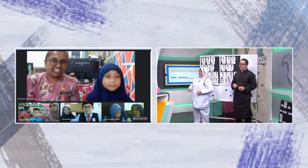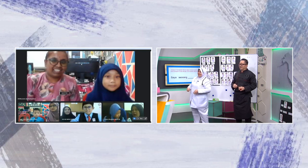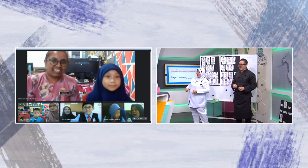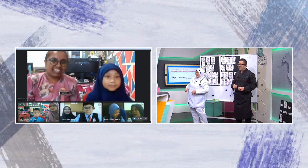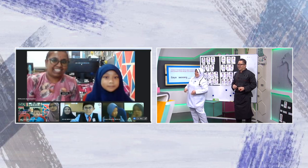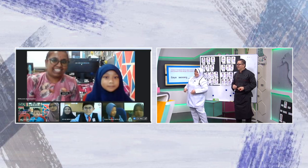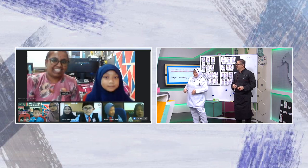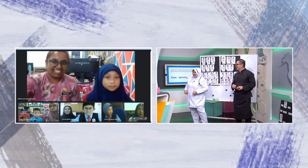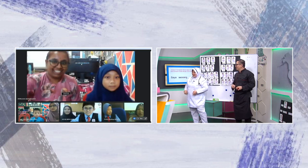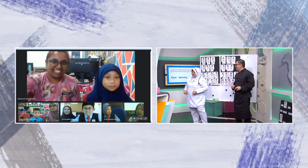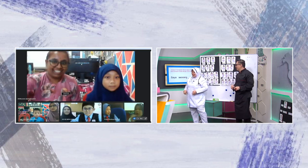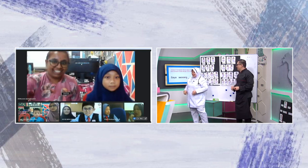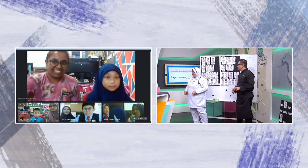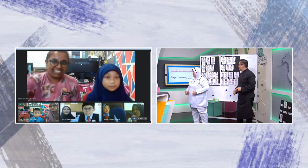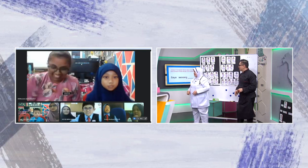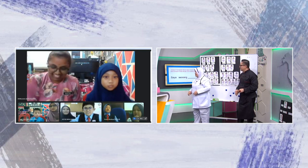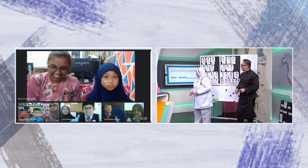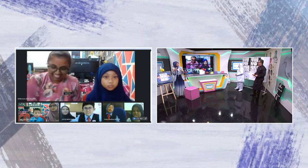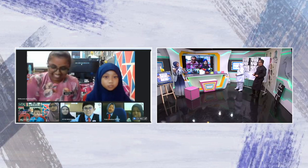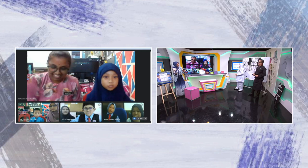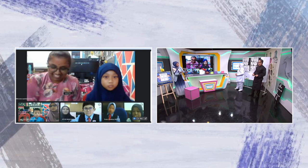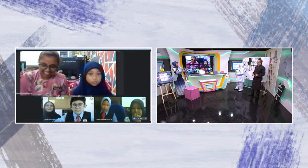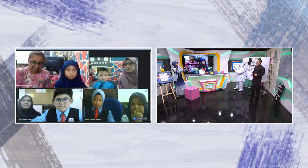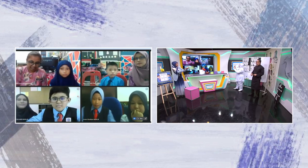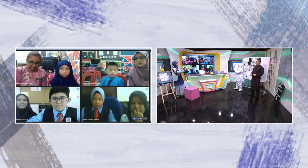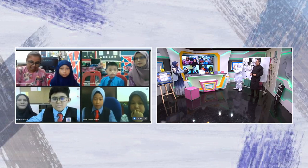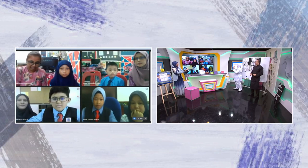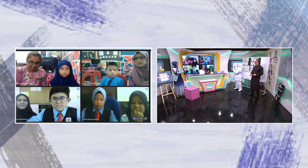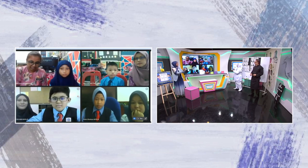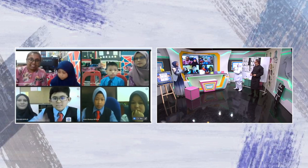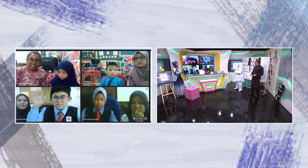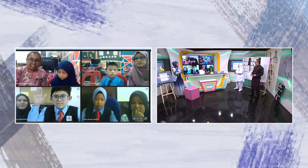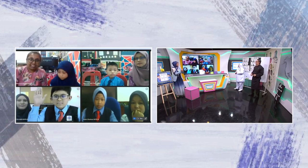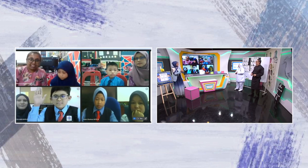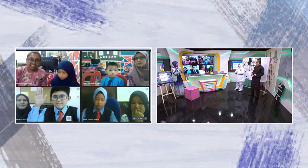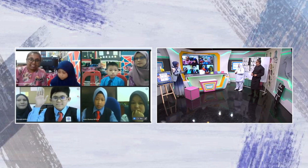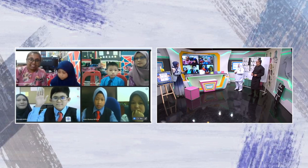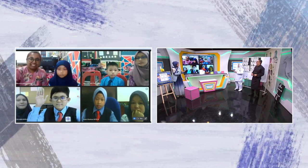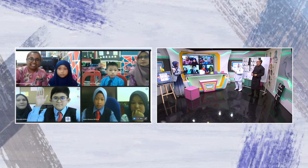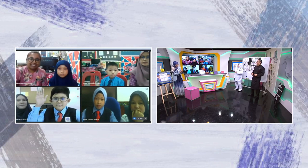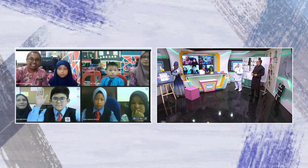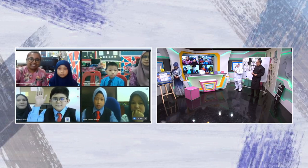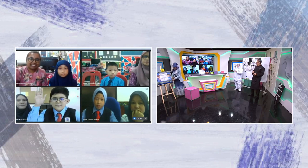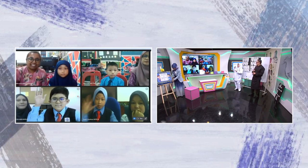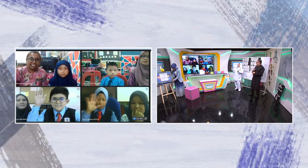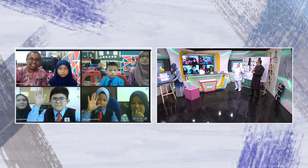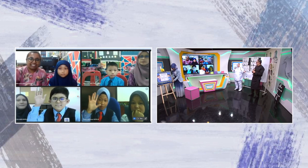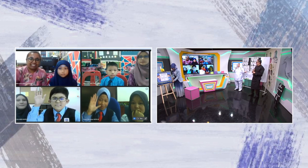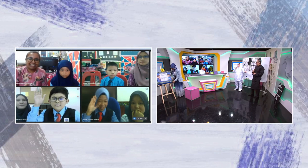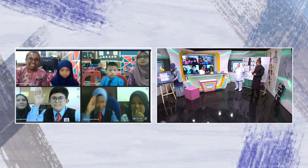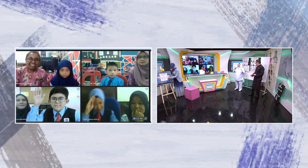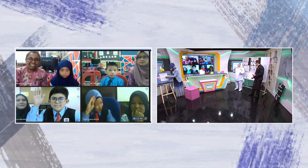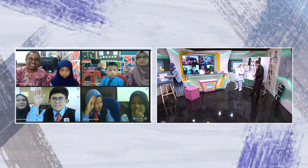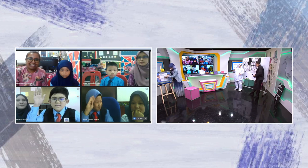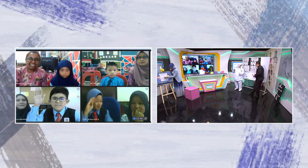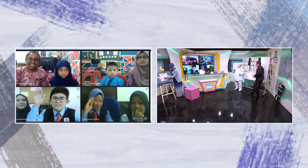Okey, boleh, cikgu. Okey. Jadi jawapan cikgu, saya seorang... Okey, oh, yeah. Ruben nak.